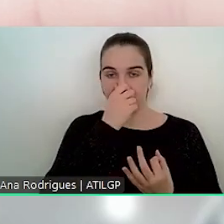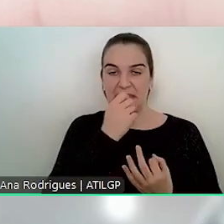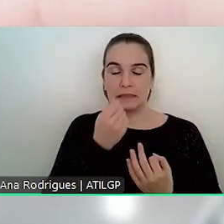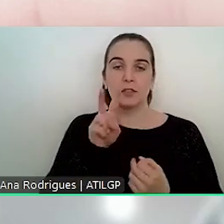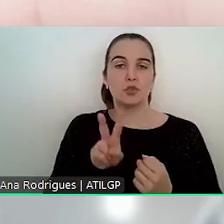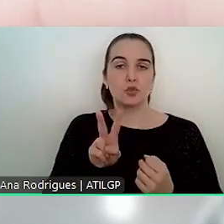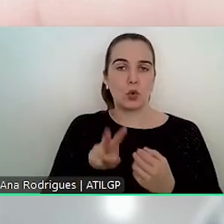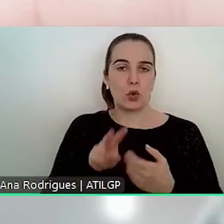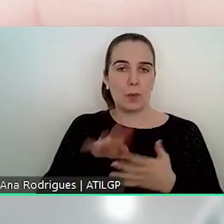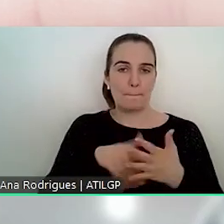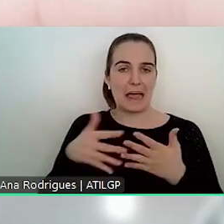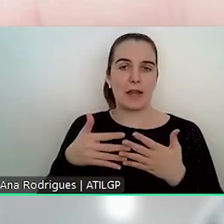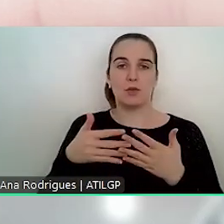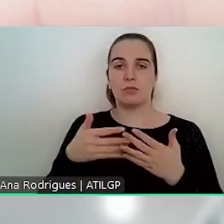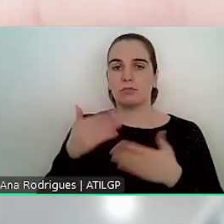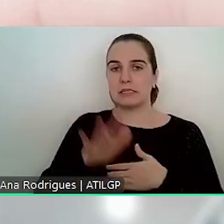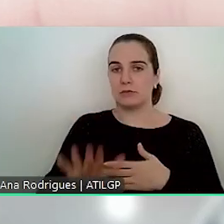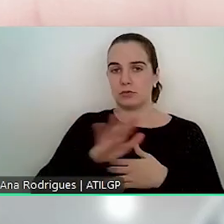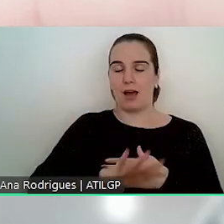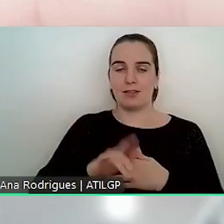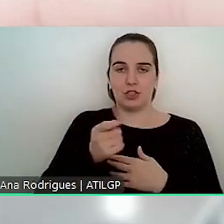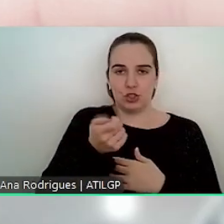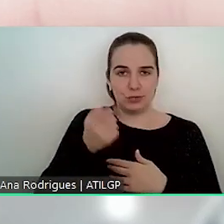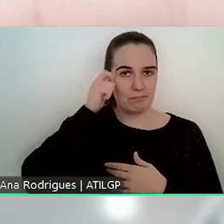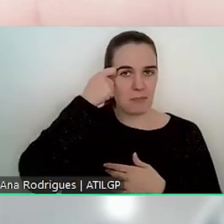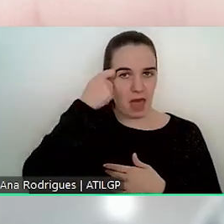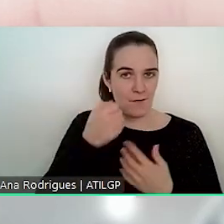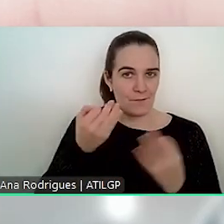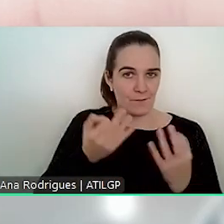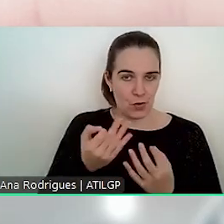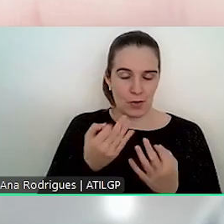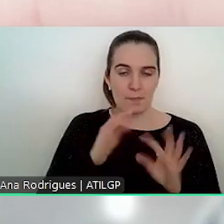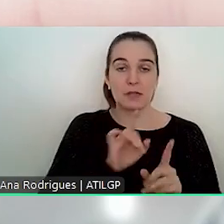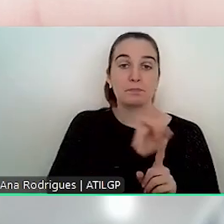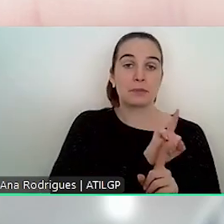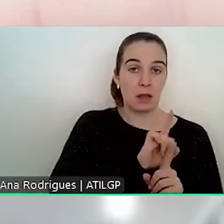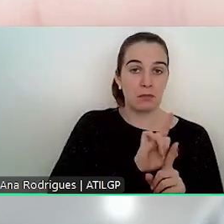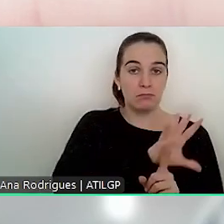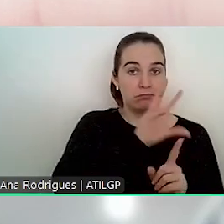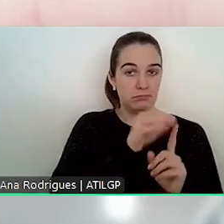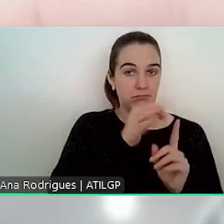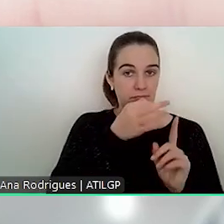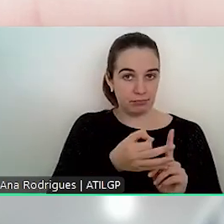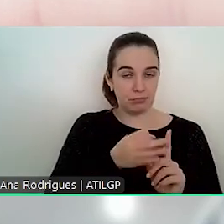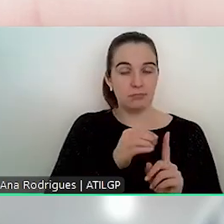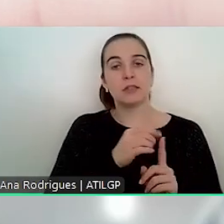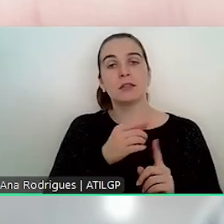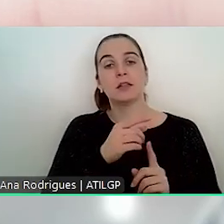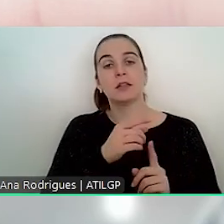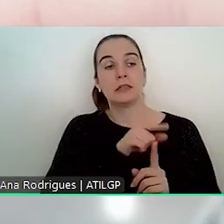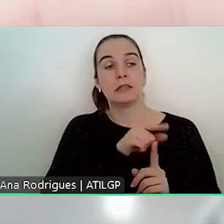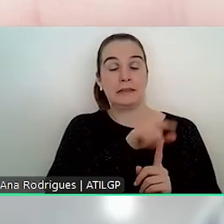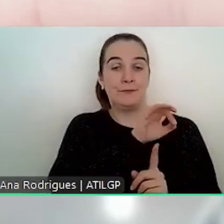plano de ação nacional, mas já o término do primeiro plano de ação da administração aberta, que terminou